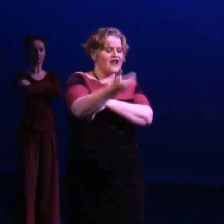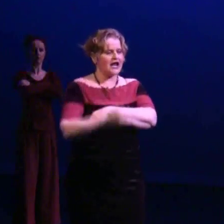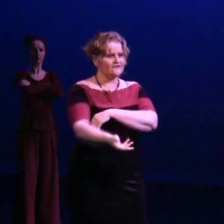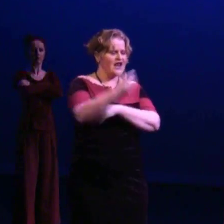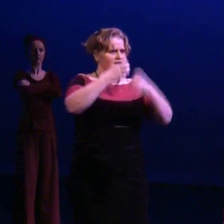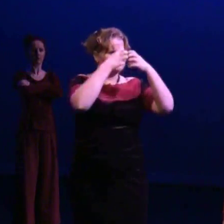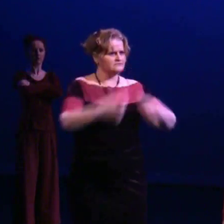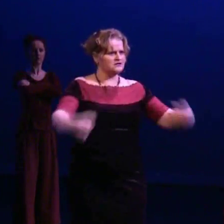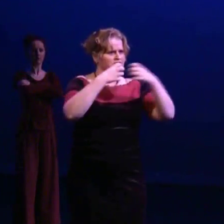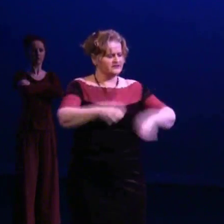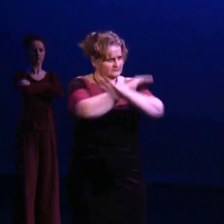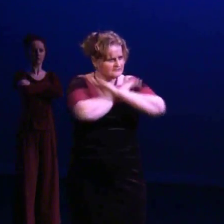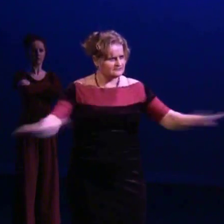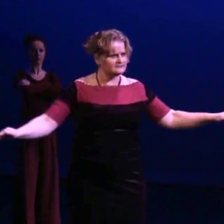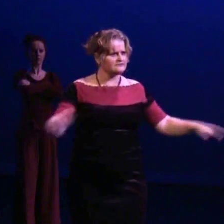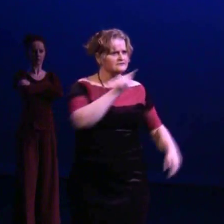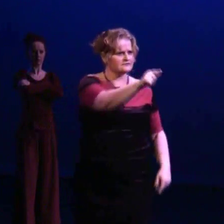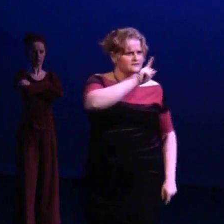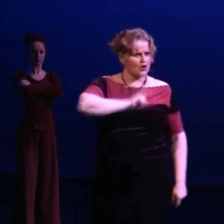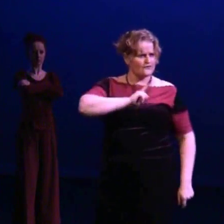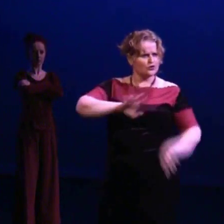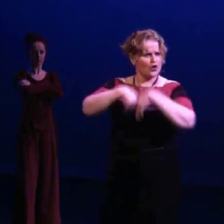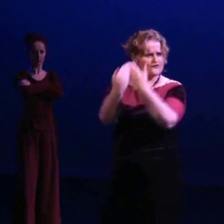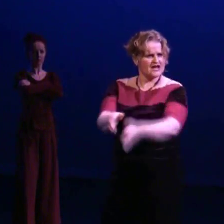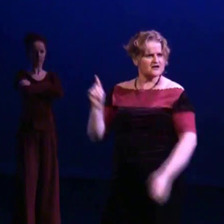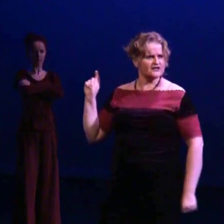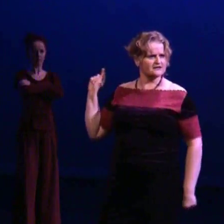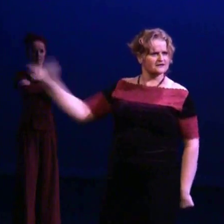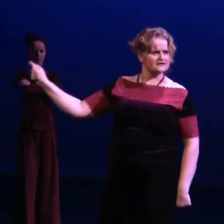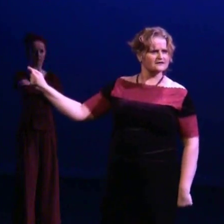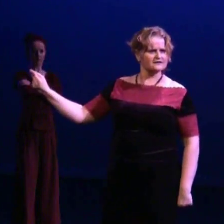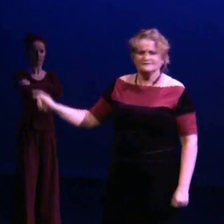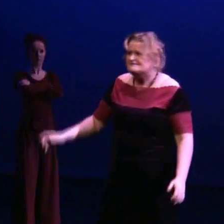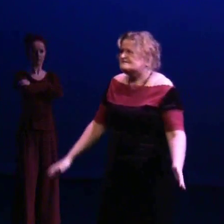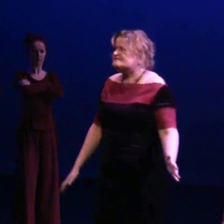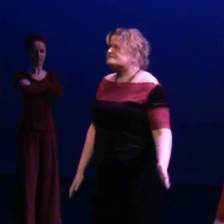Vragen, vragen, vragen, zei ze. Dat vertraagt het proces. Ik moest me maar gewoon aan hem